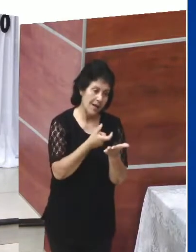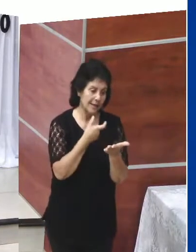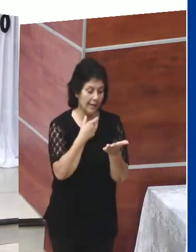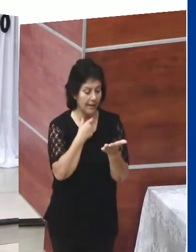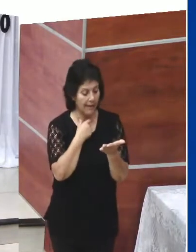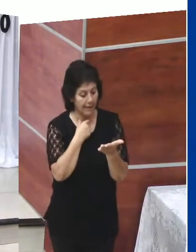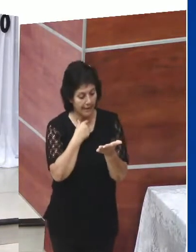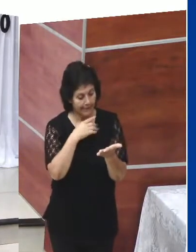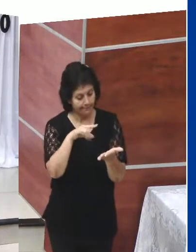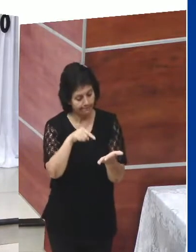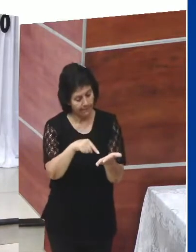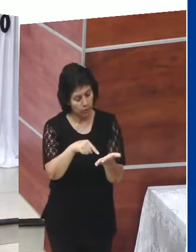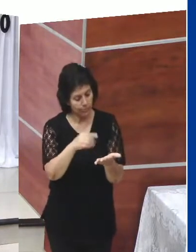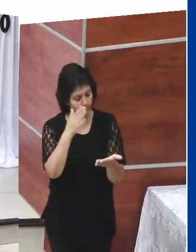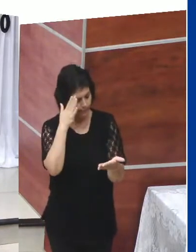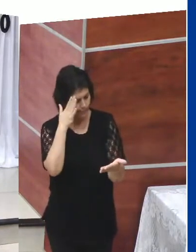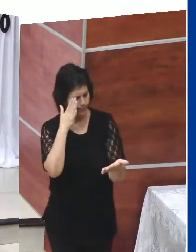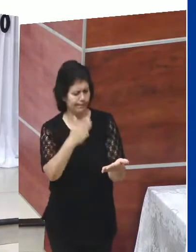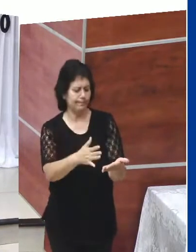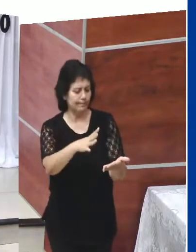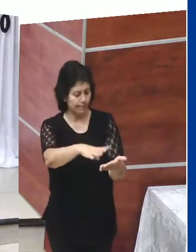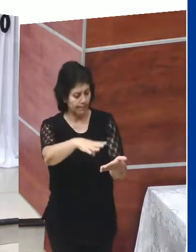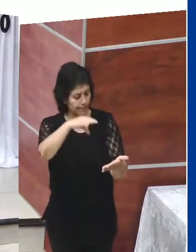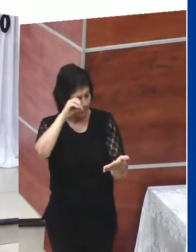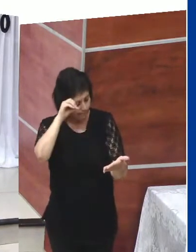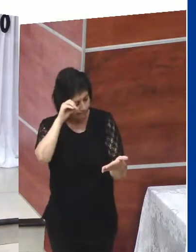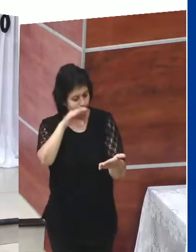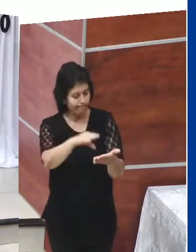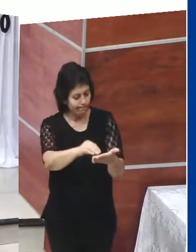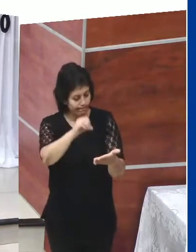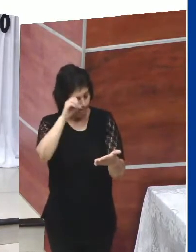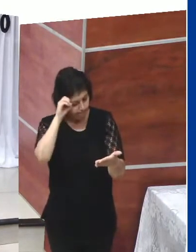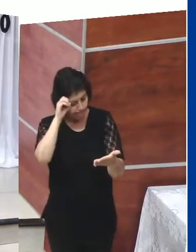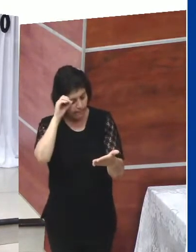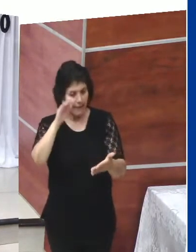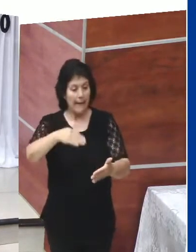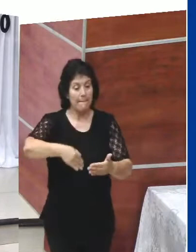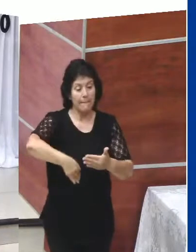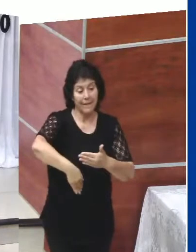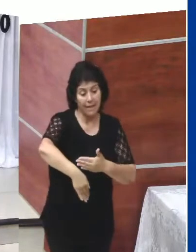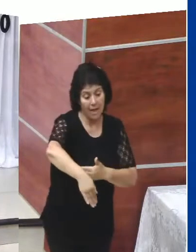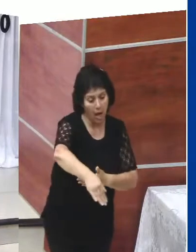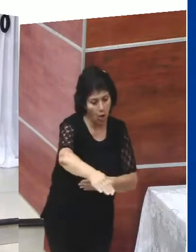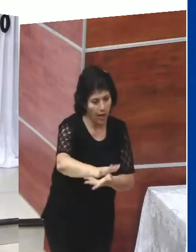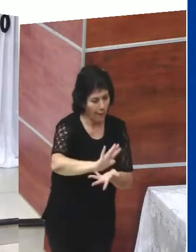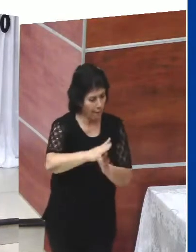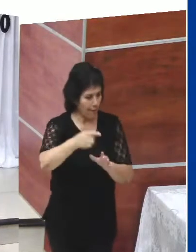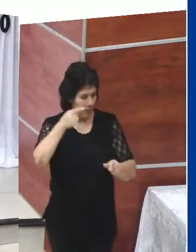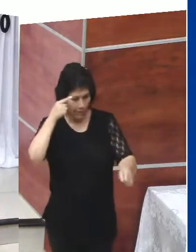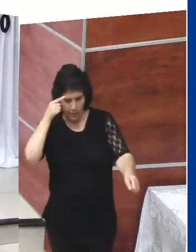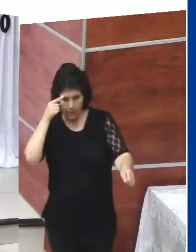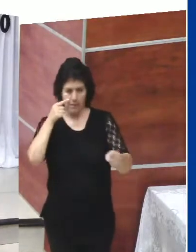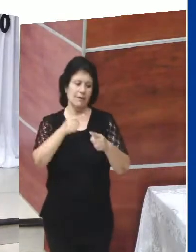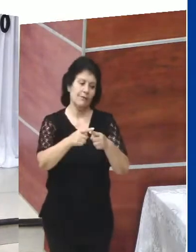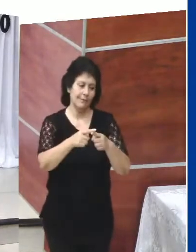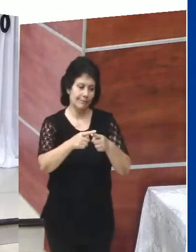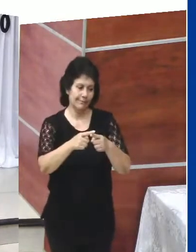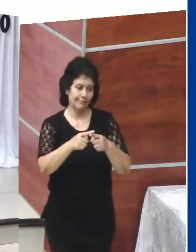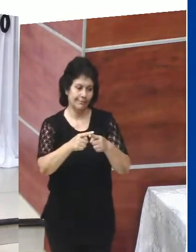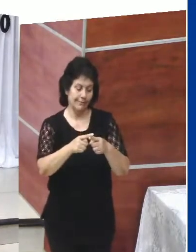lectura de la palabra de Dios, como un desafío a partir de esta noche en tu vida? ¿Ya te has propuesto a